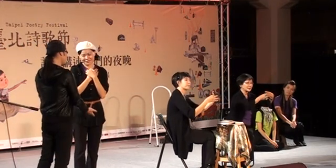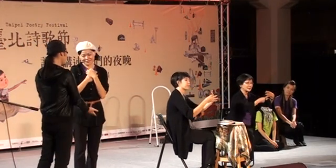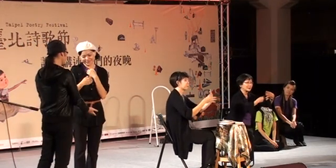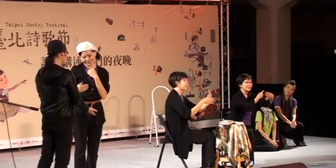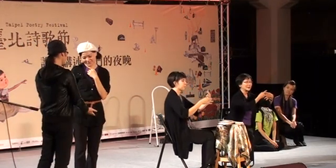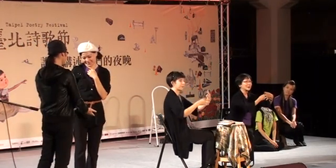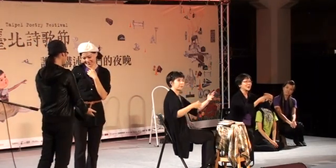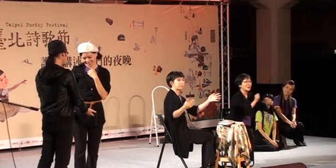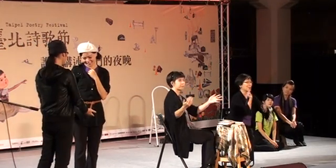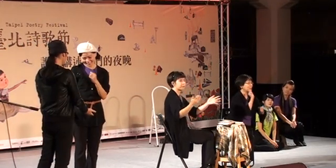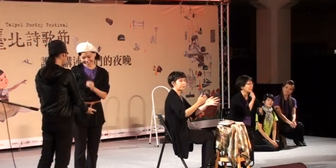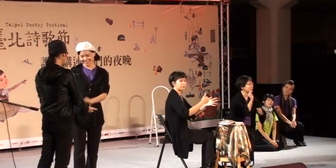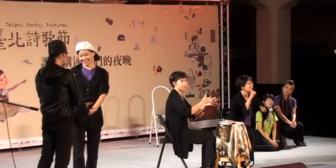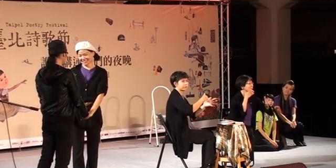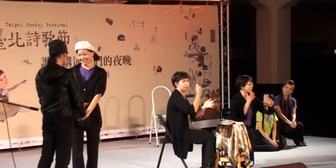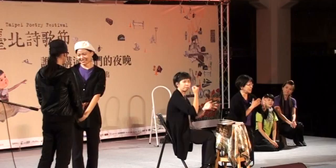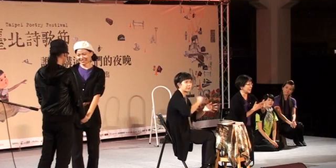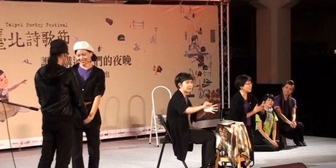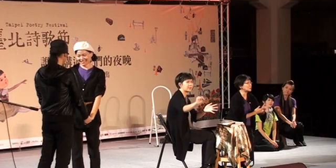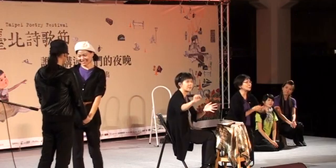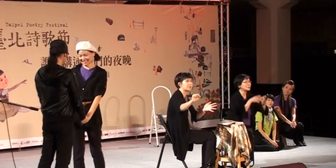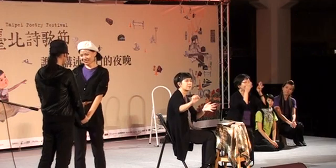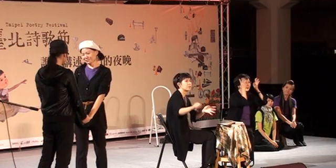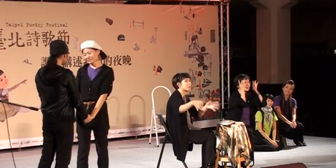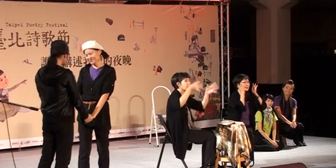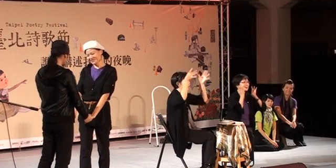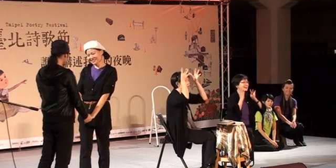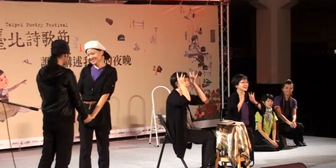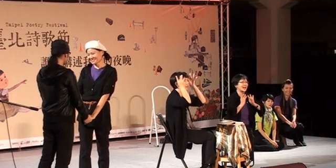季，永不结束的盛夏。